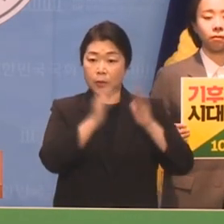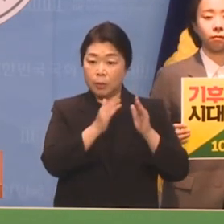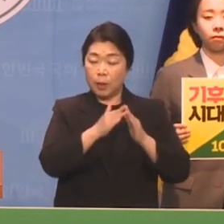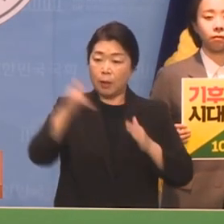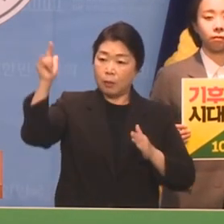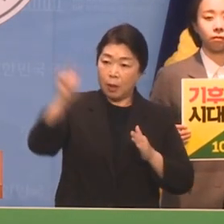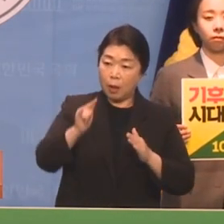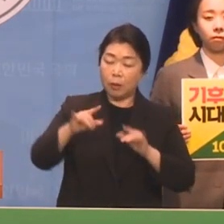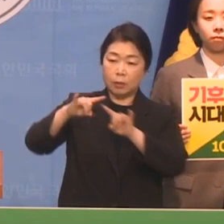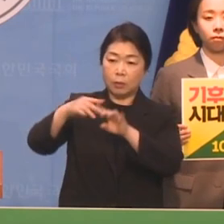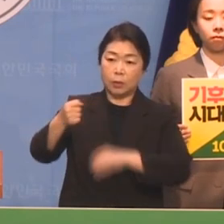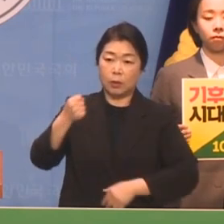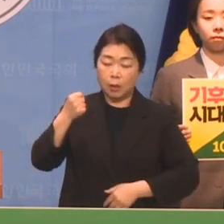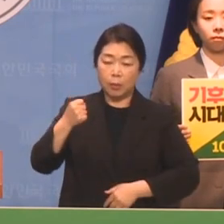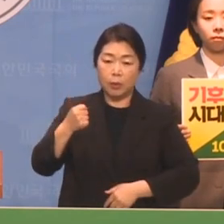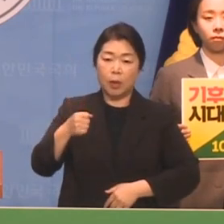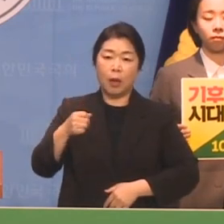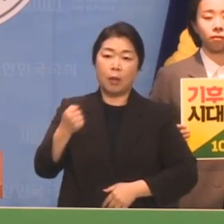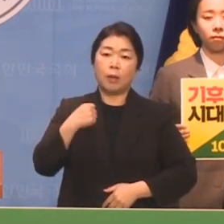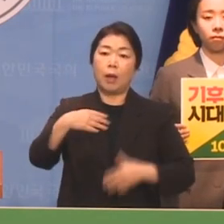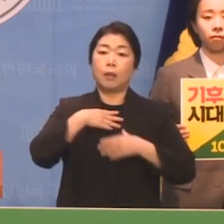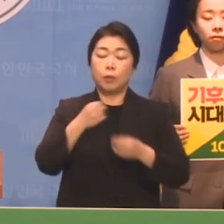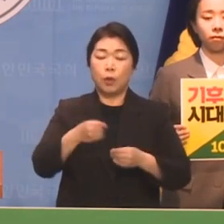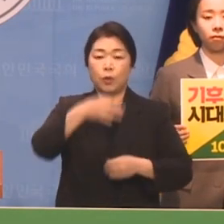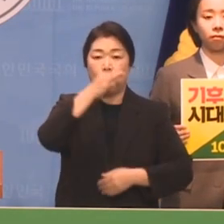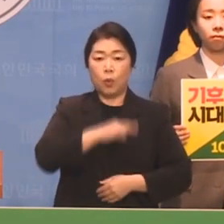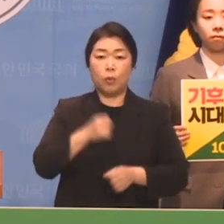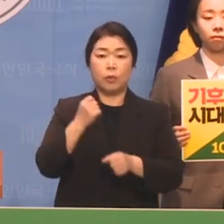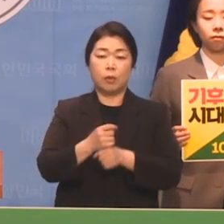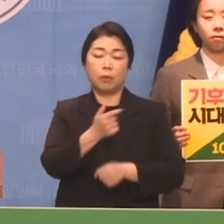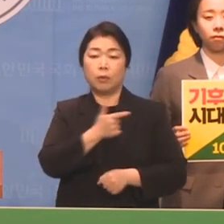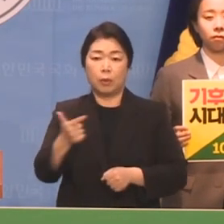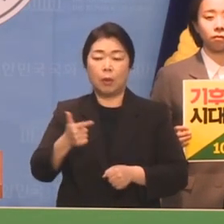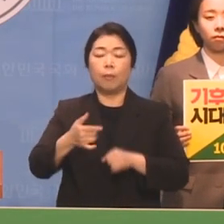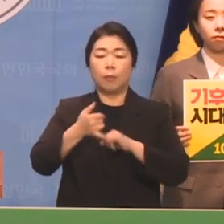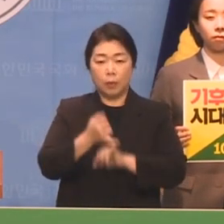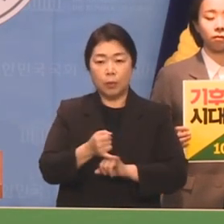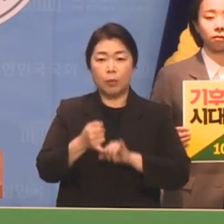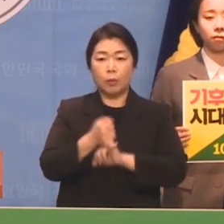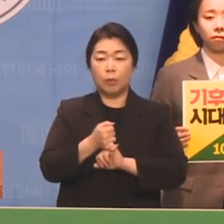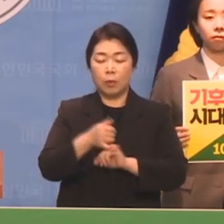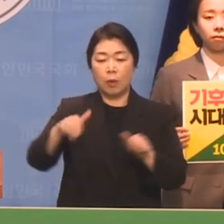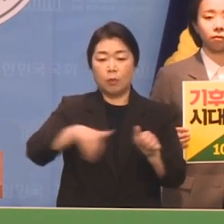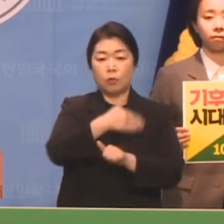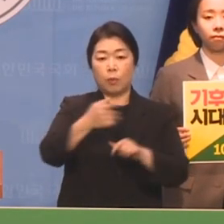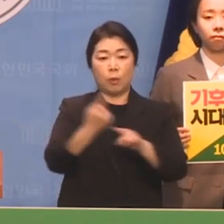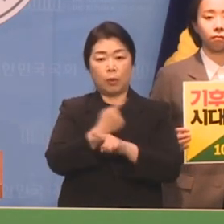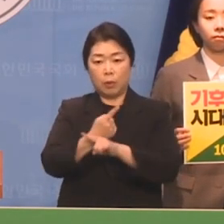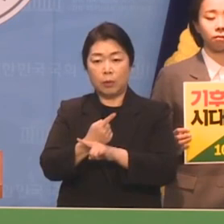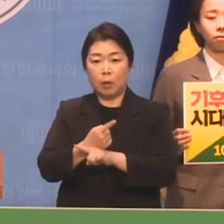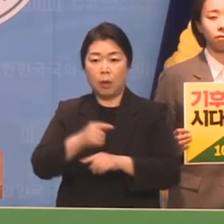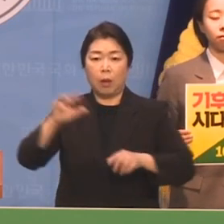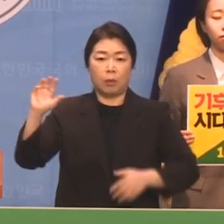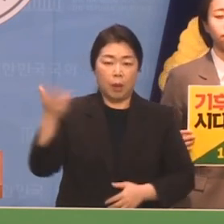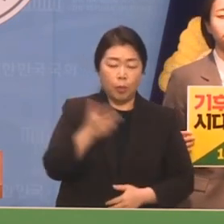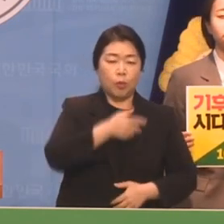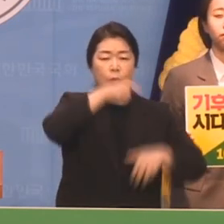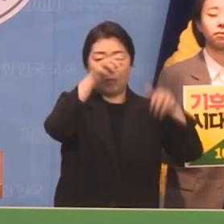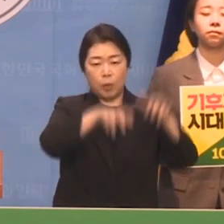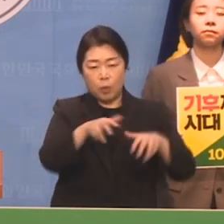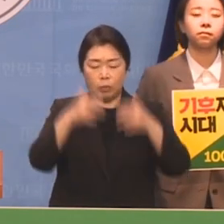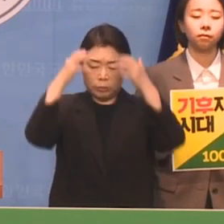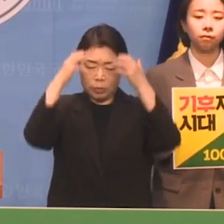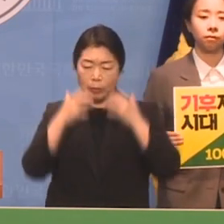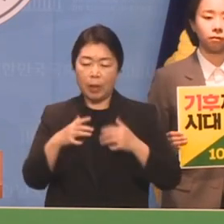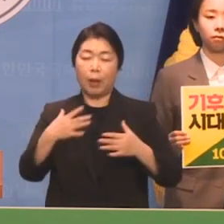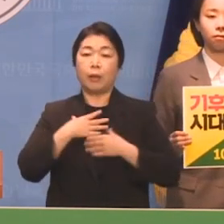태양광으로 에너지 안전과 효율성이 높아지도록 주거 환경을 개선하여 태풍, 폭우,